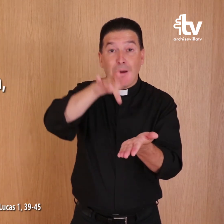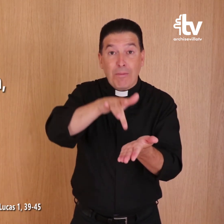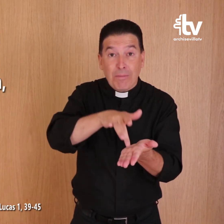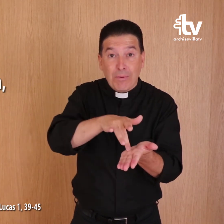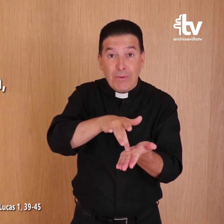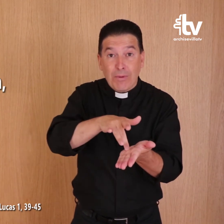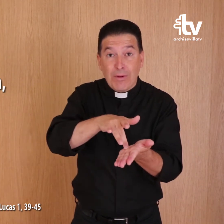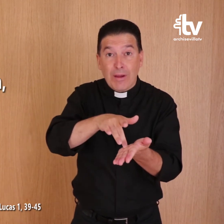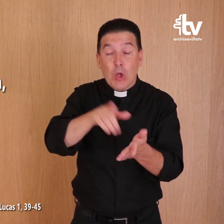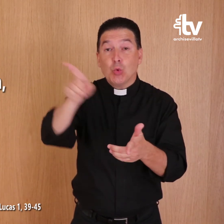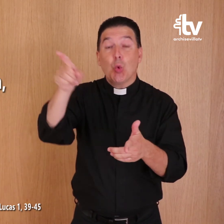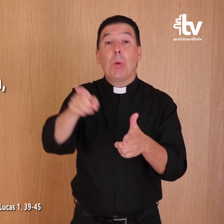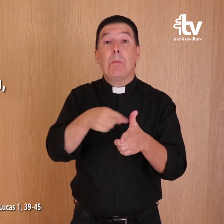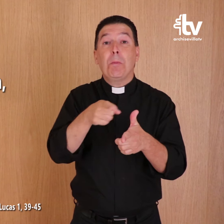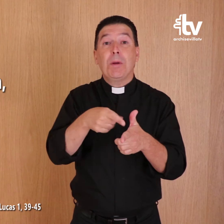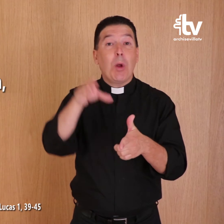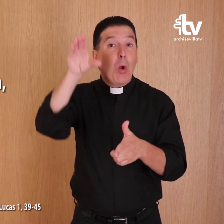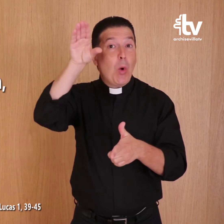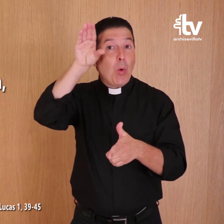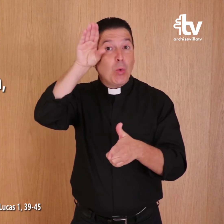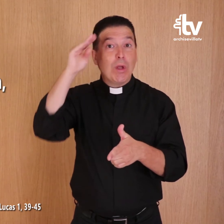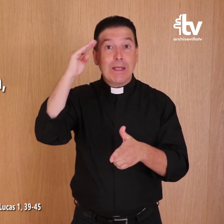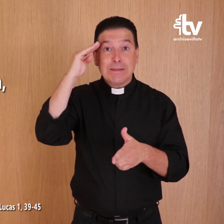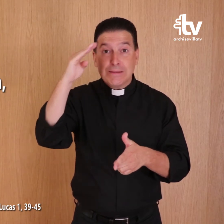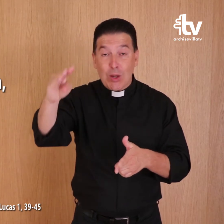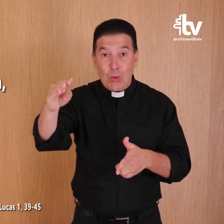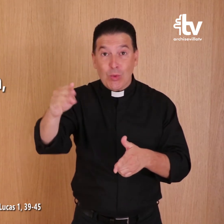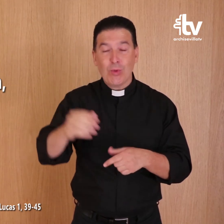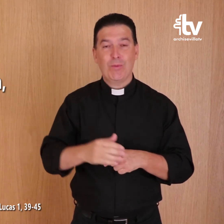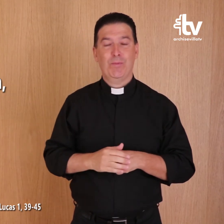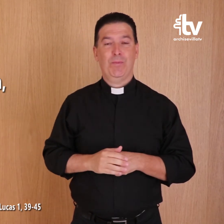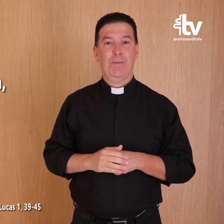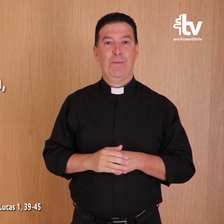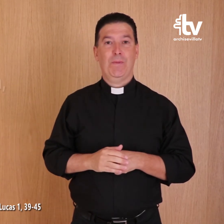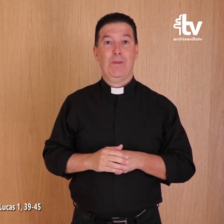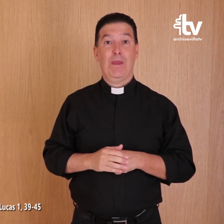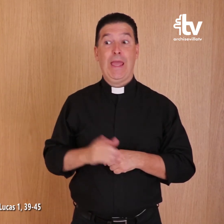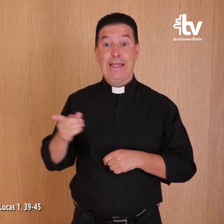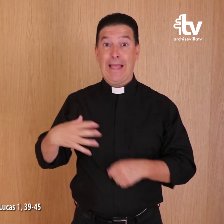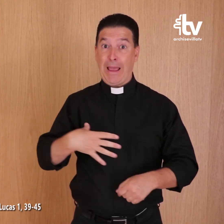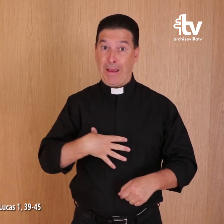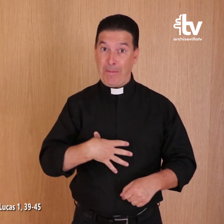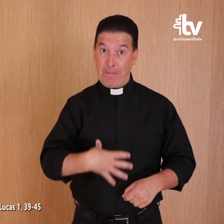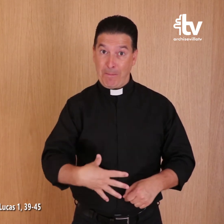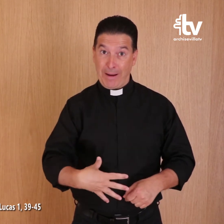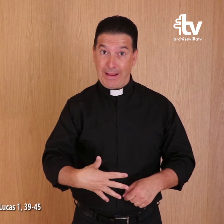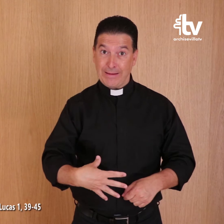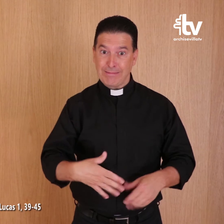Aconteció que en cuanto Isabel oyó el saludo de María, saltó la criatura en su vientre.